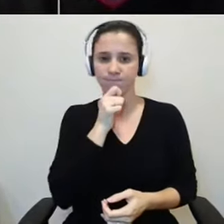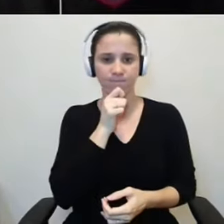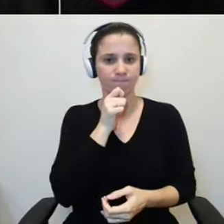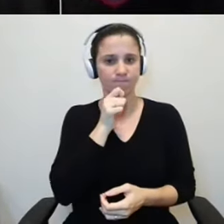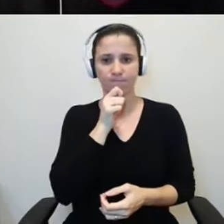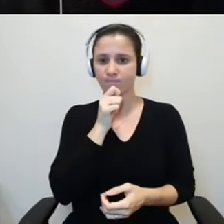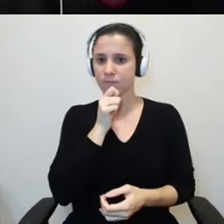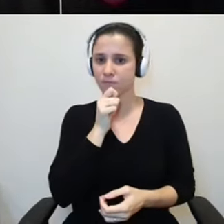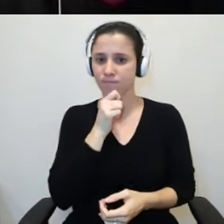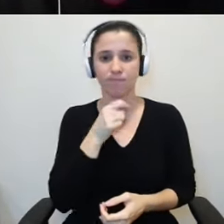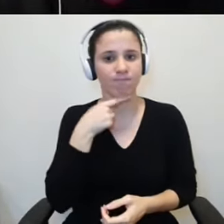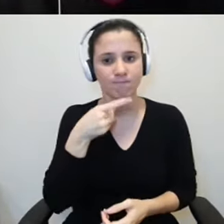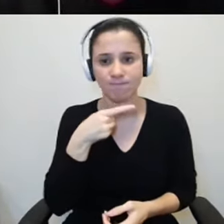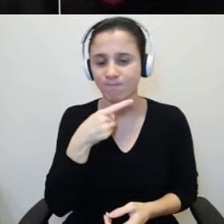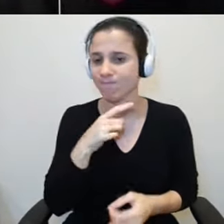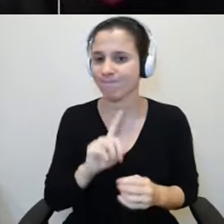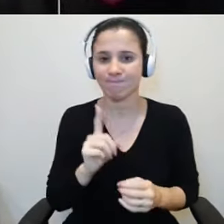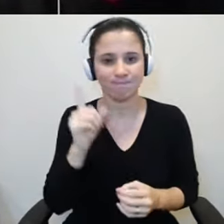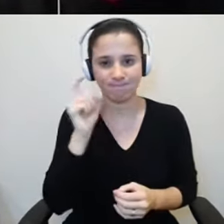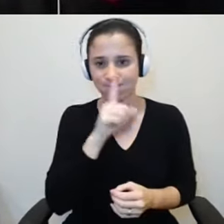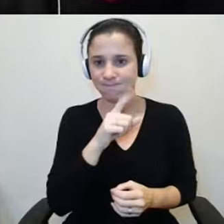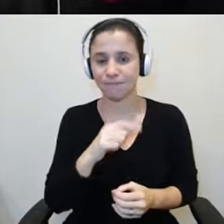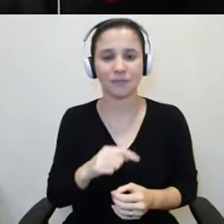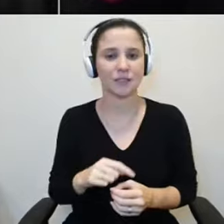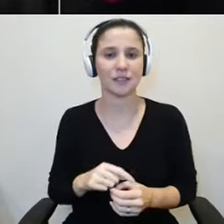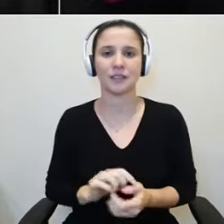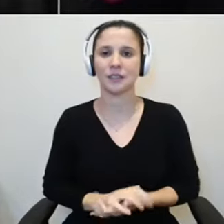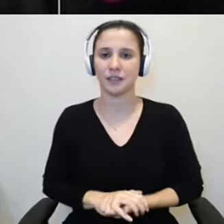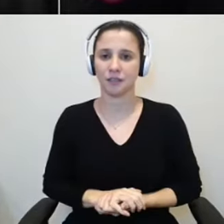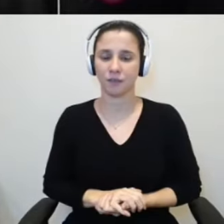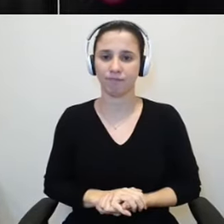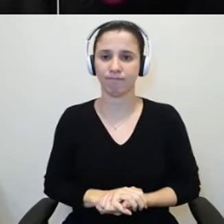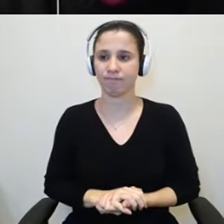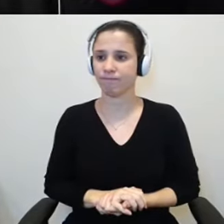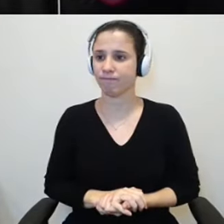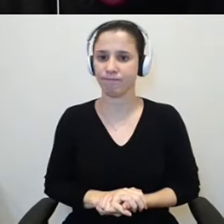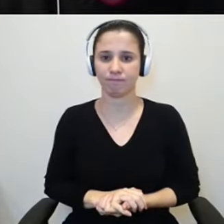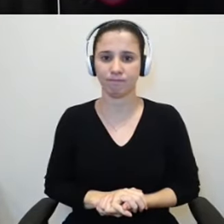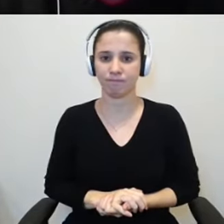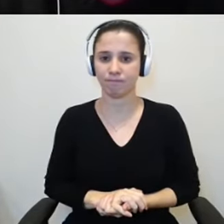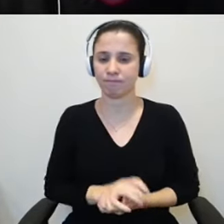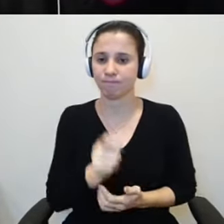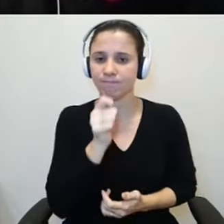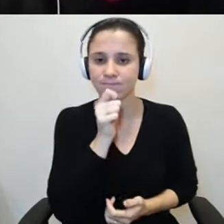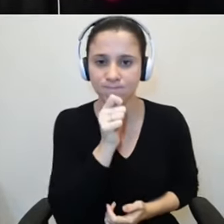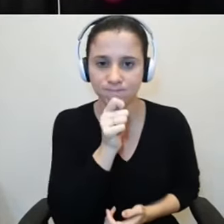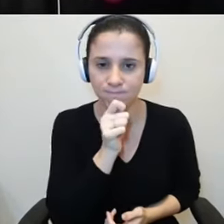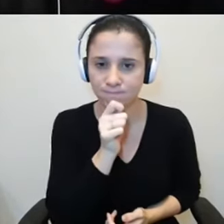atividade presencial. As condições sanitárias e tudo mais